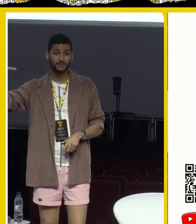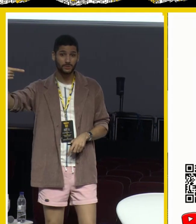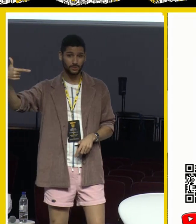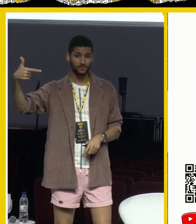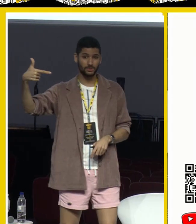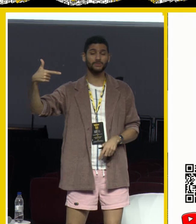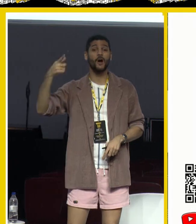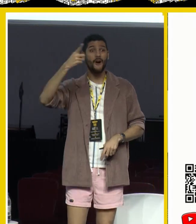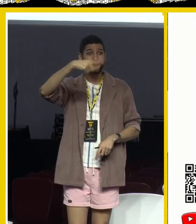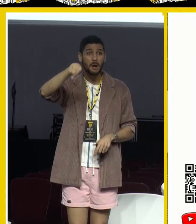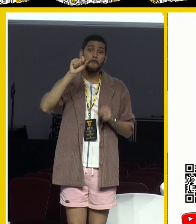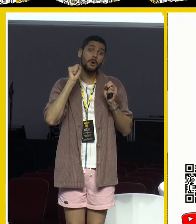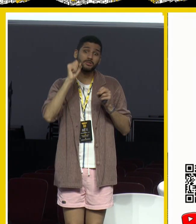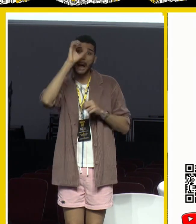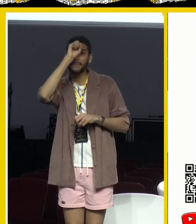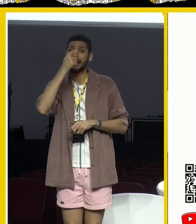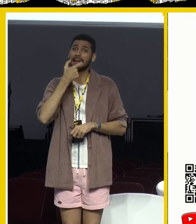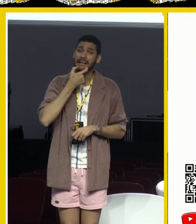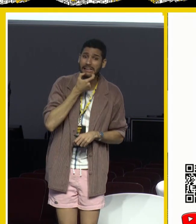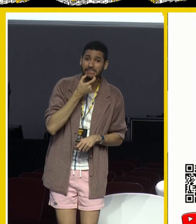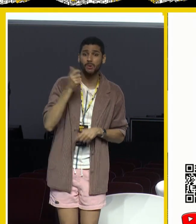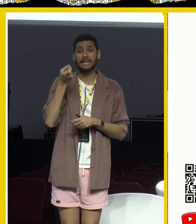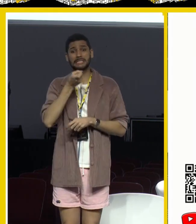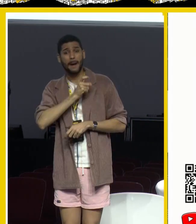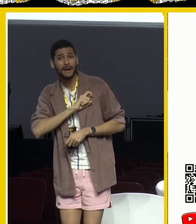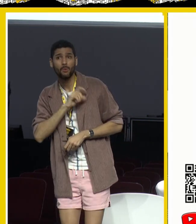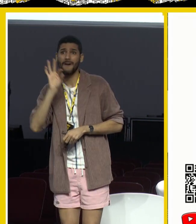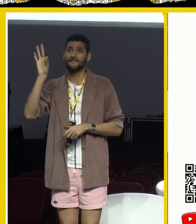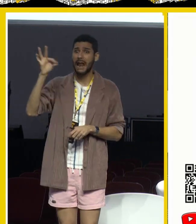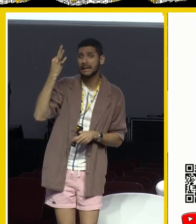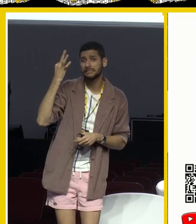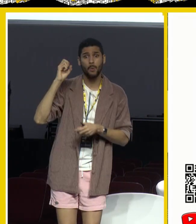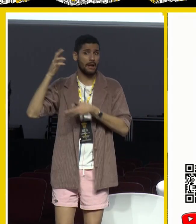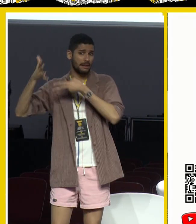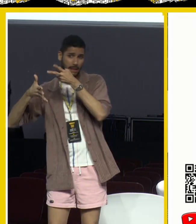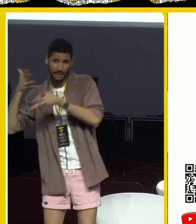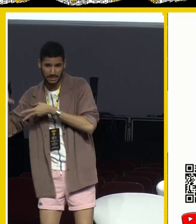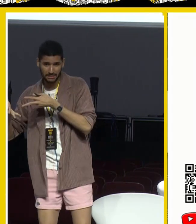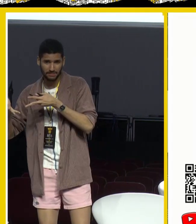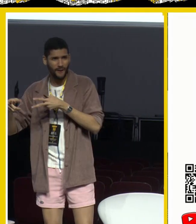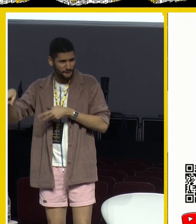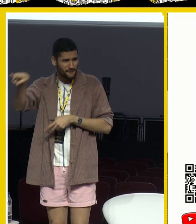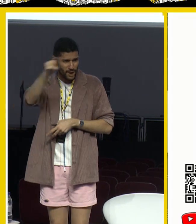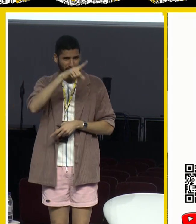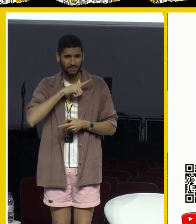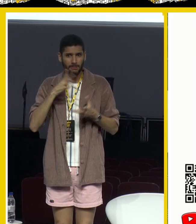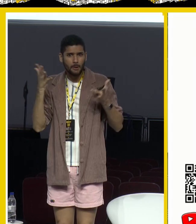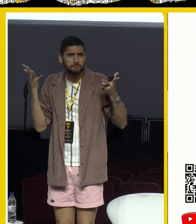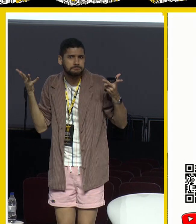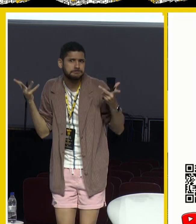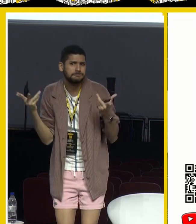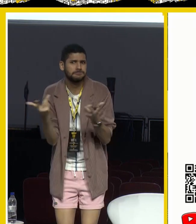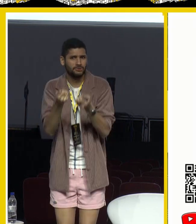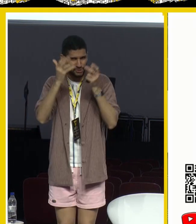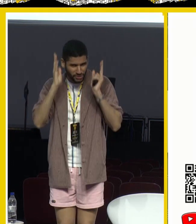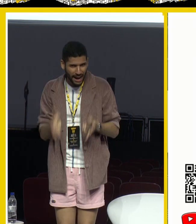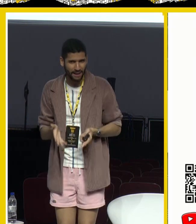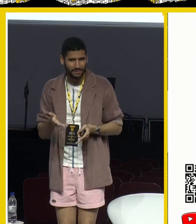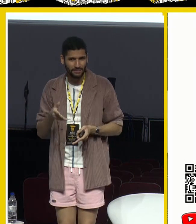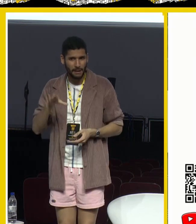ali ea segunda língua vocês podem aprender o inglês o espanhol o francês eo libras